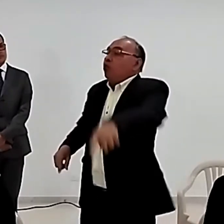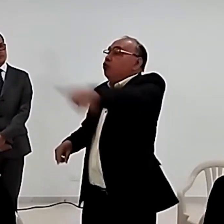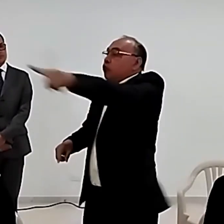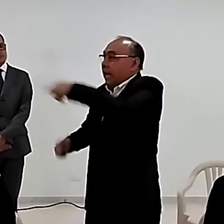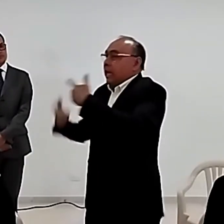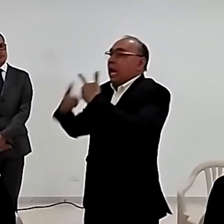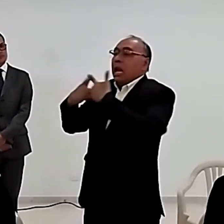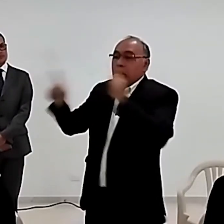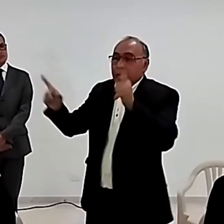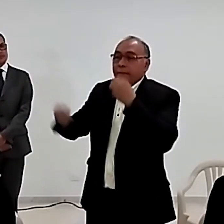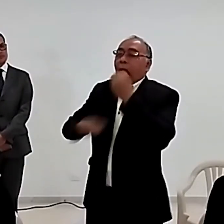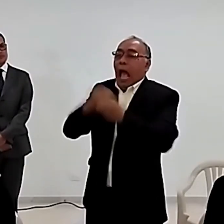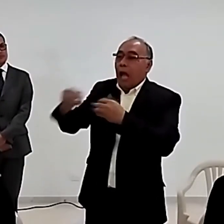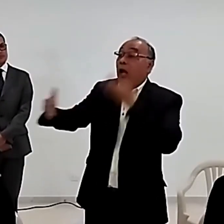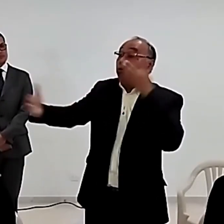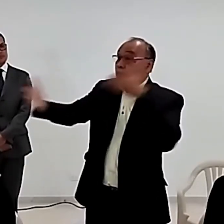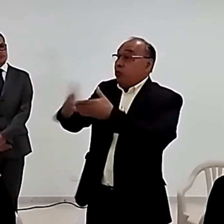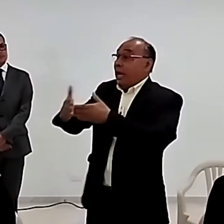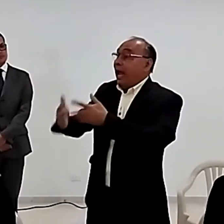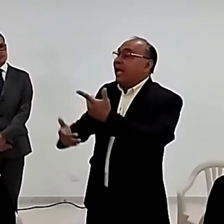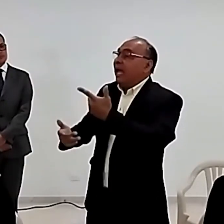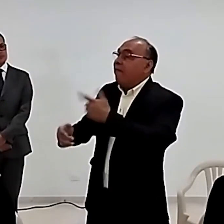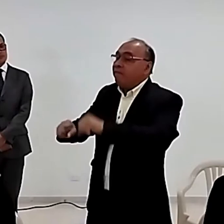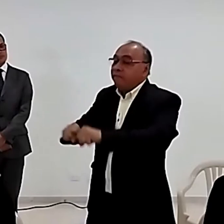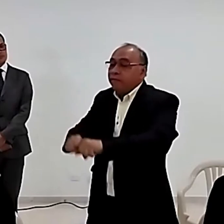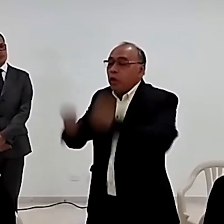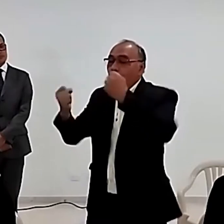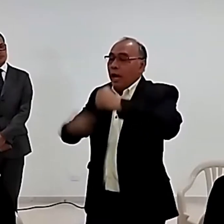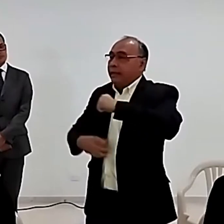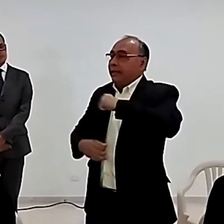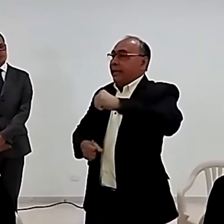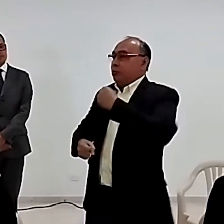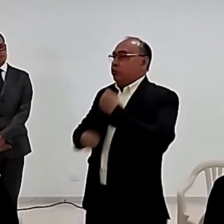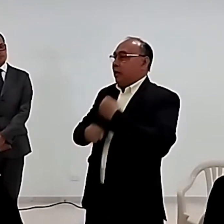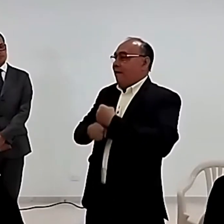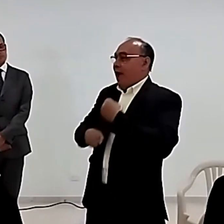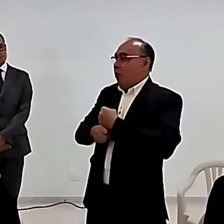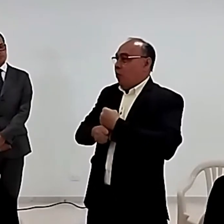ya estamos atados pero ustedes están en la libertad